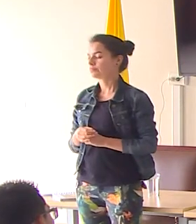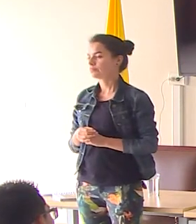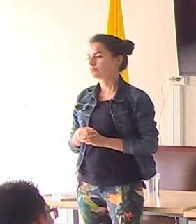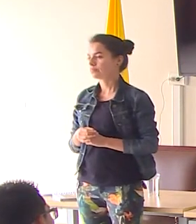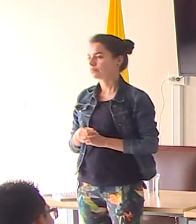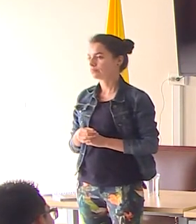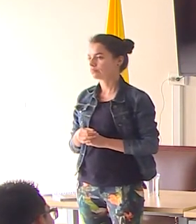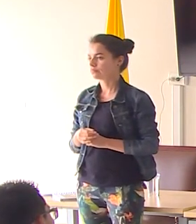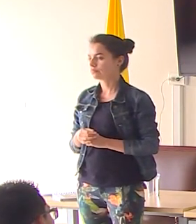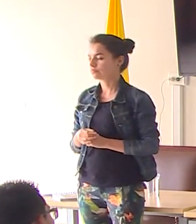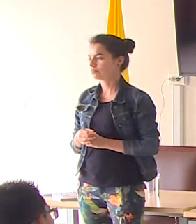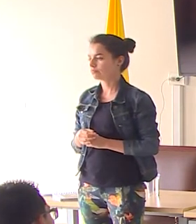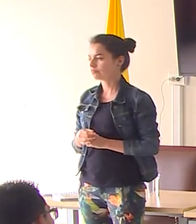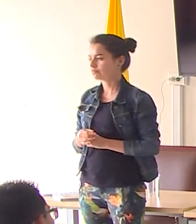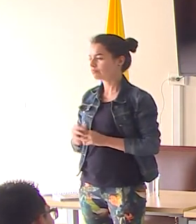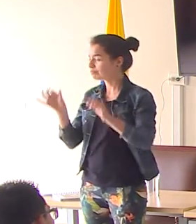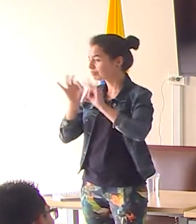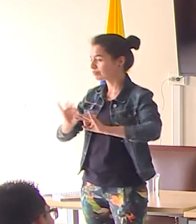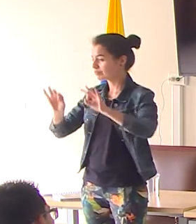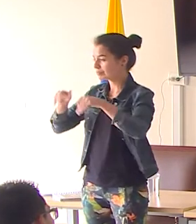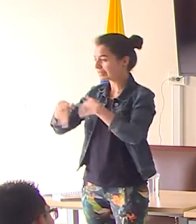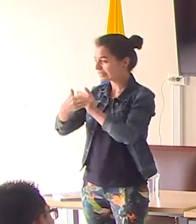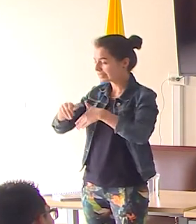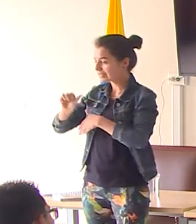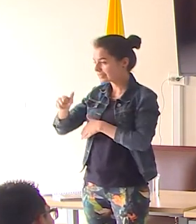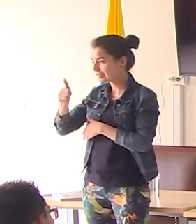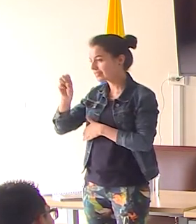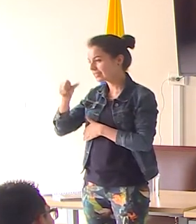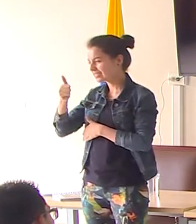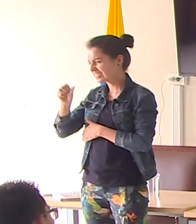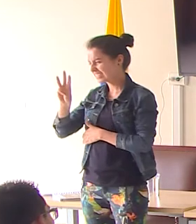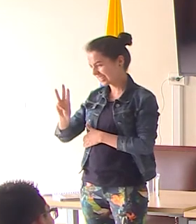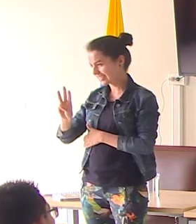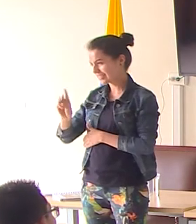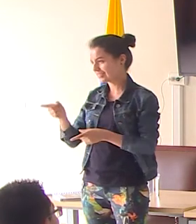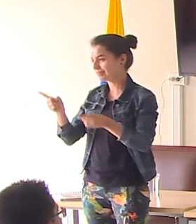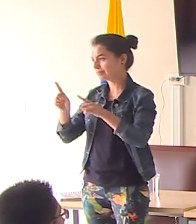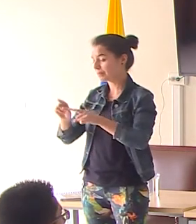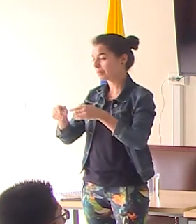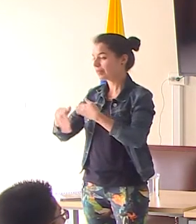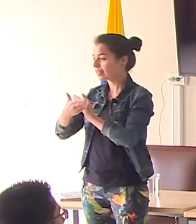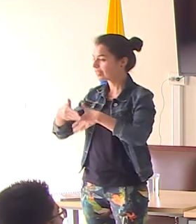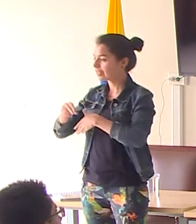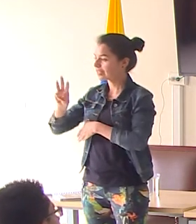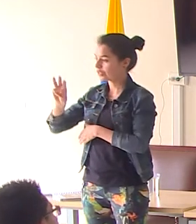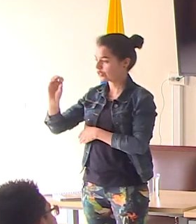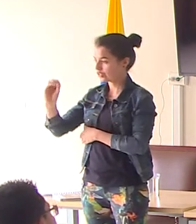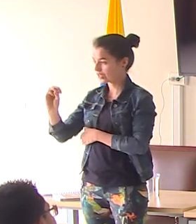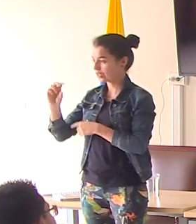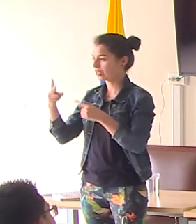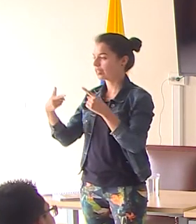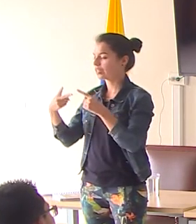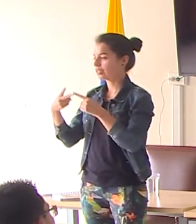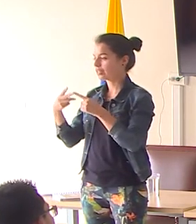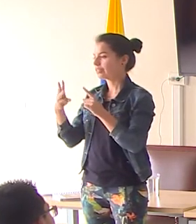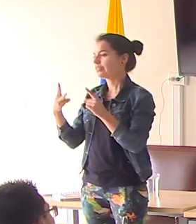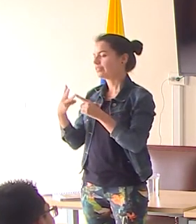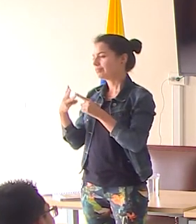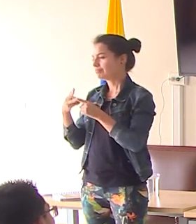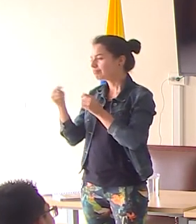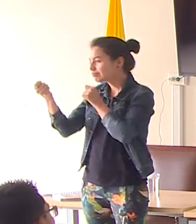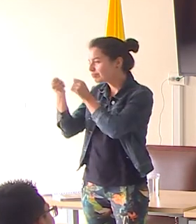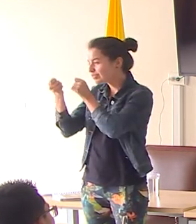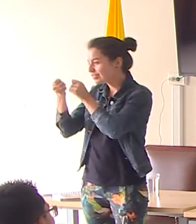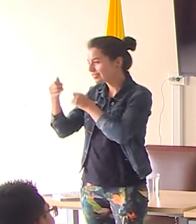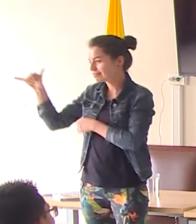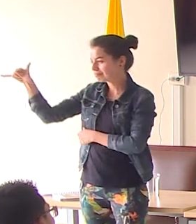muy fuerte el eje de la calle 13 la 80 acá sobre el eje el río bogotá alrededor del aeropuerto algunos temas acá